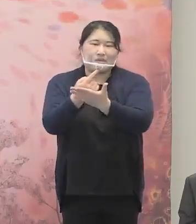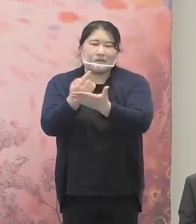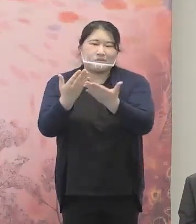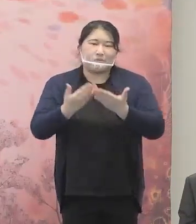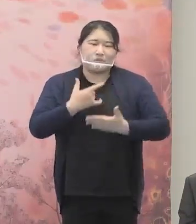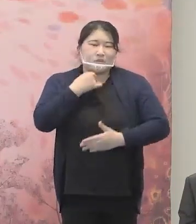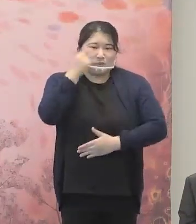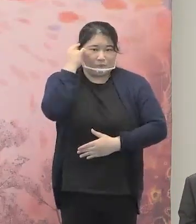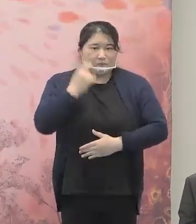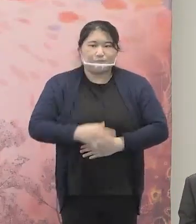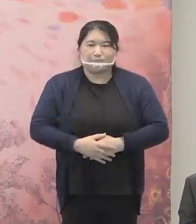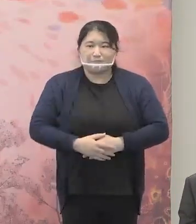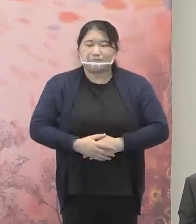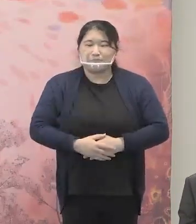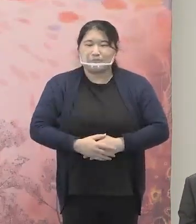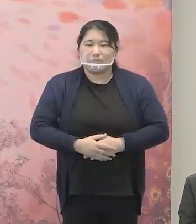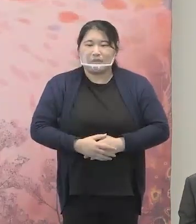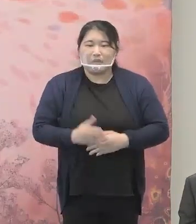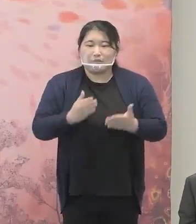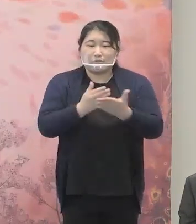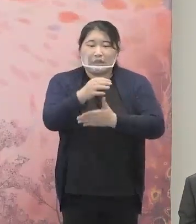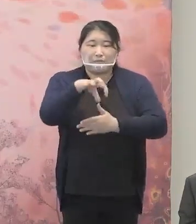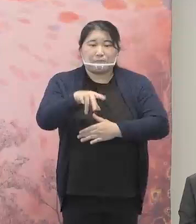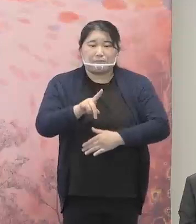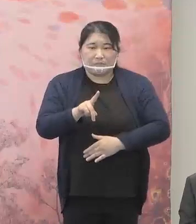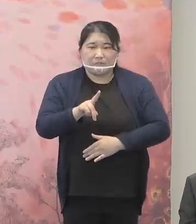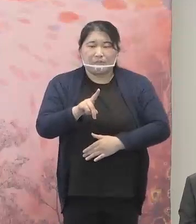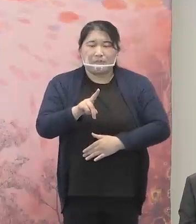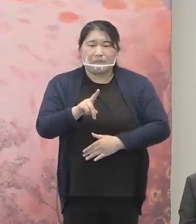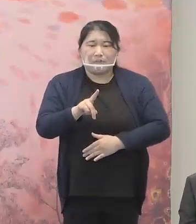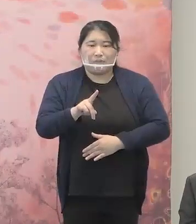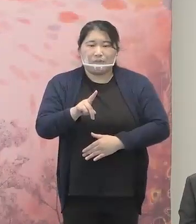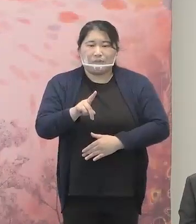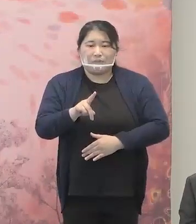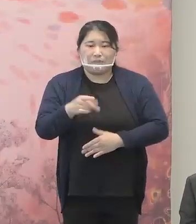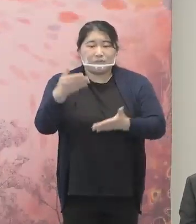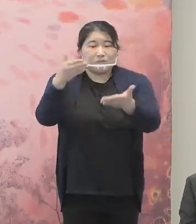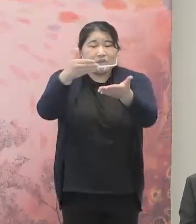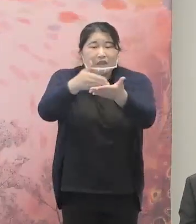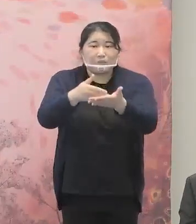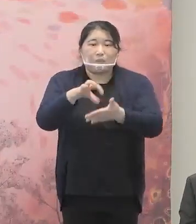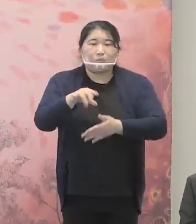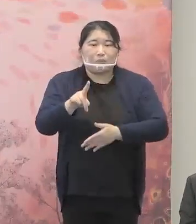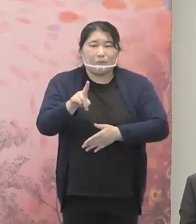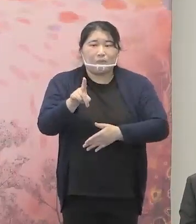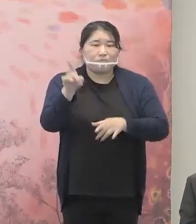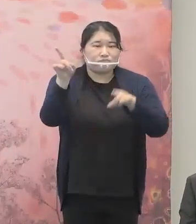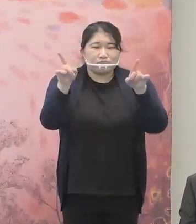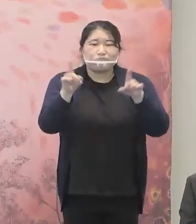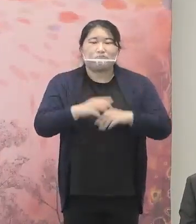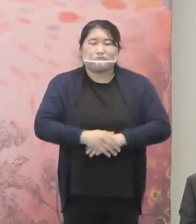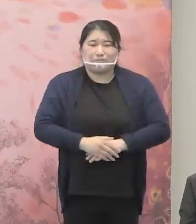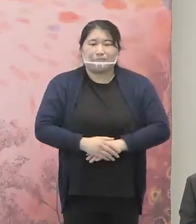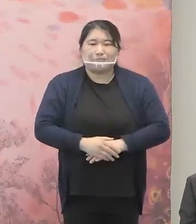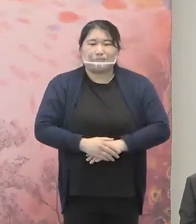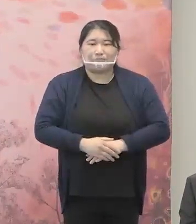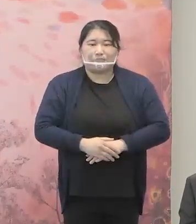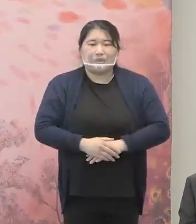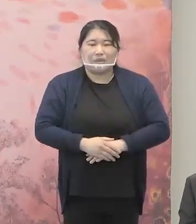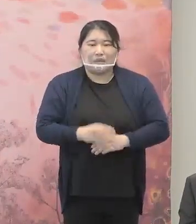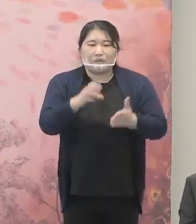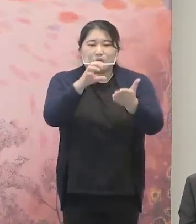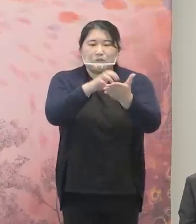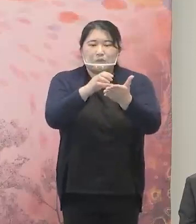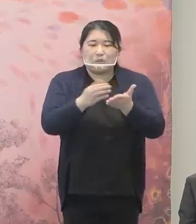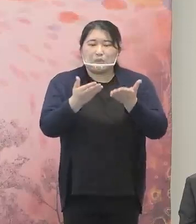まあ、スタート野庭公園、それからフィニッシュ会場、まあ、青湯公園になりますけれども、こちらでは表彰式、